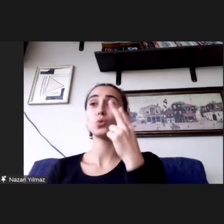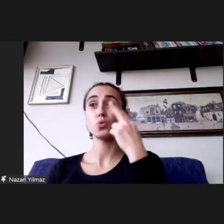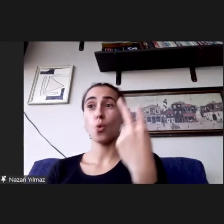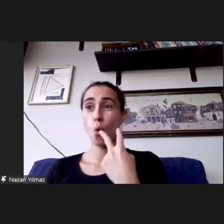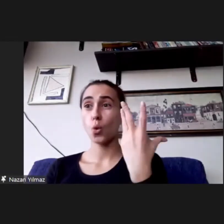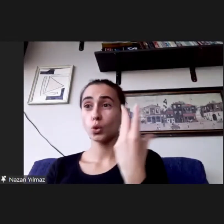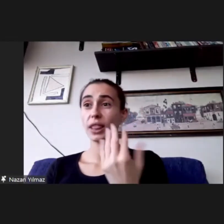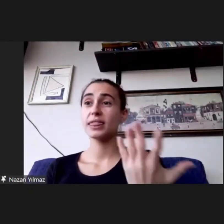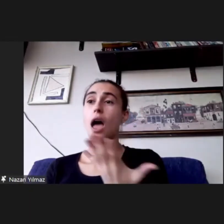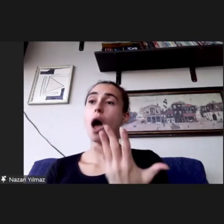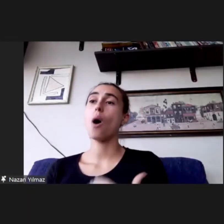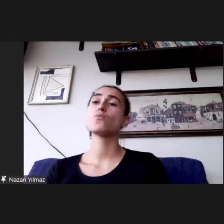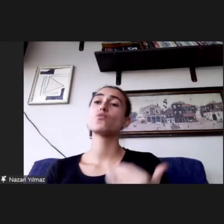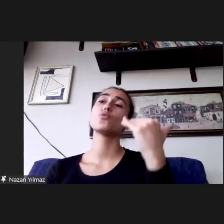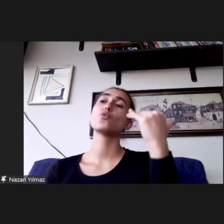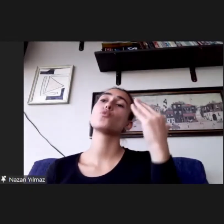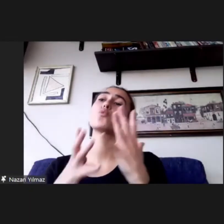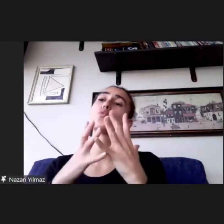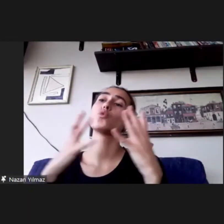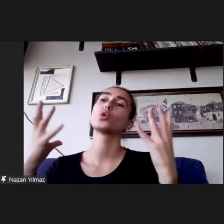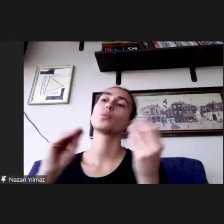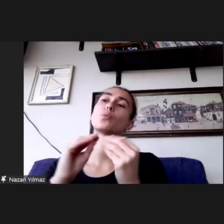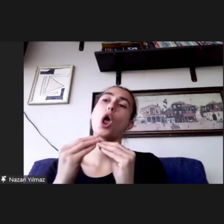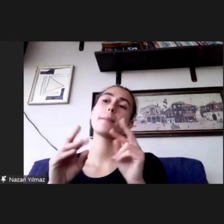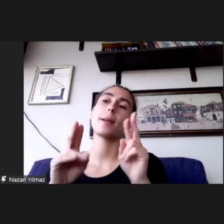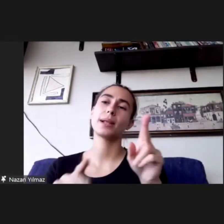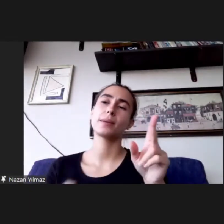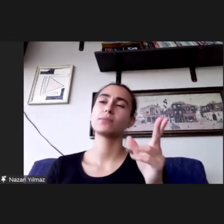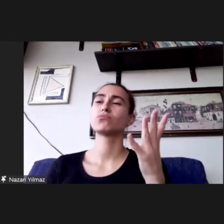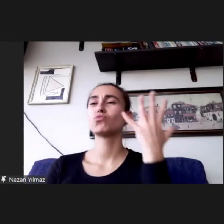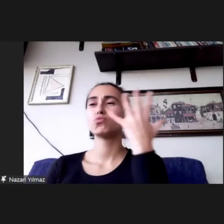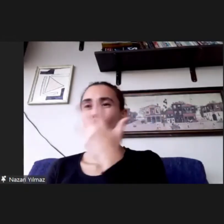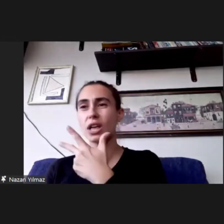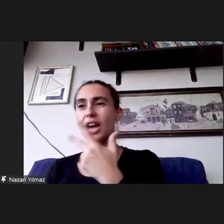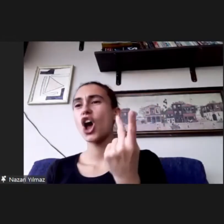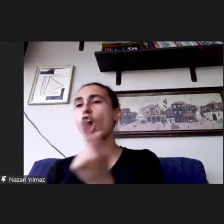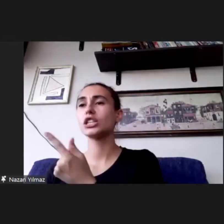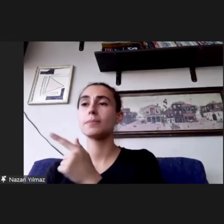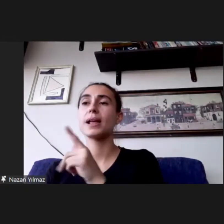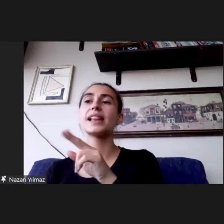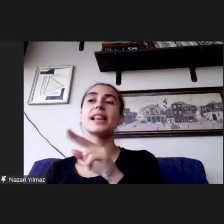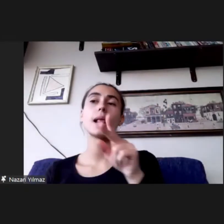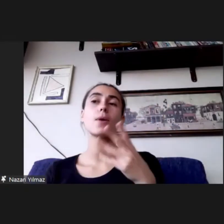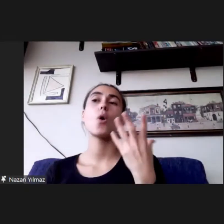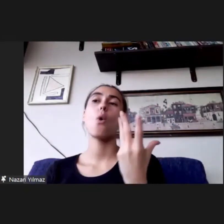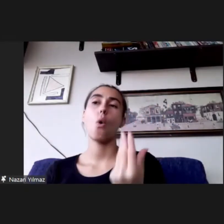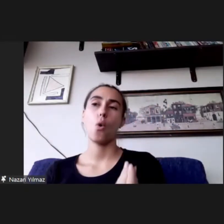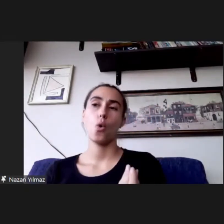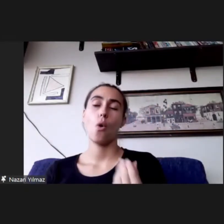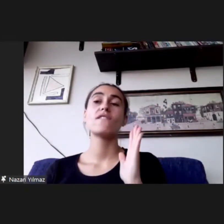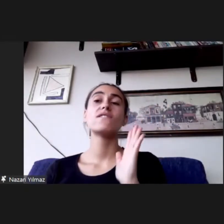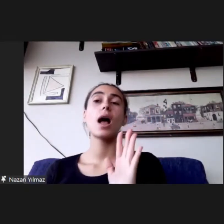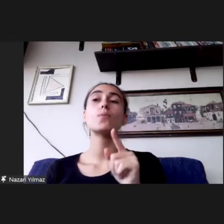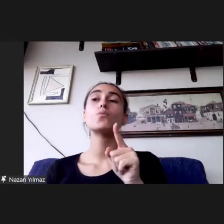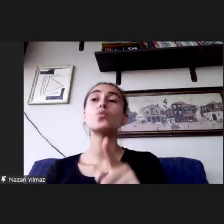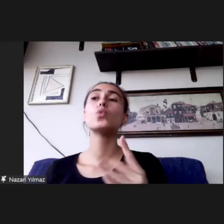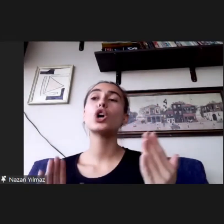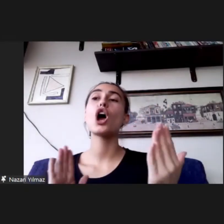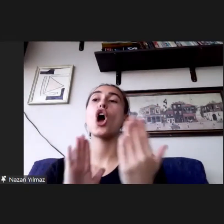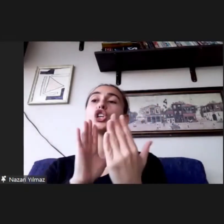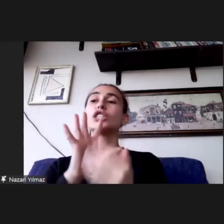daha da büyüyebilir sorunlar gibi çekinmeler, kaçınmalar söz konusu olabiliyor. Fakat buna karşın